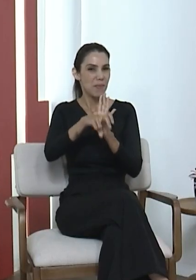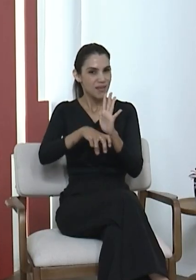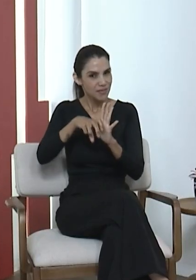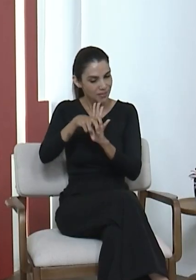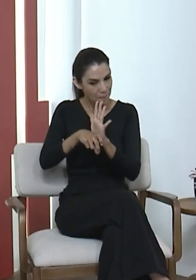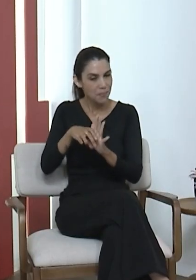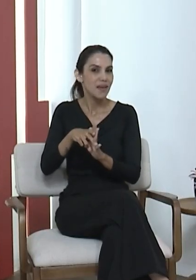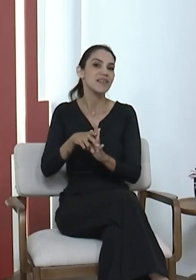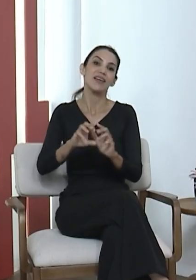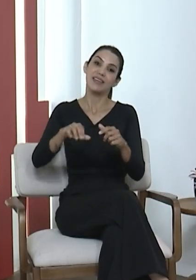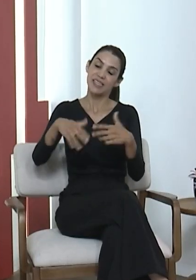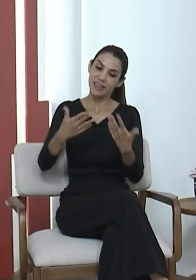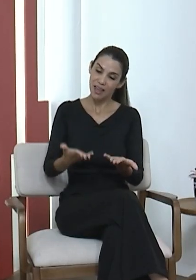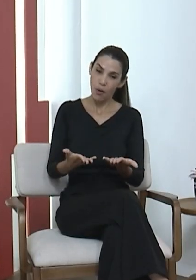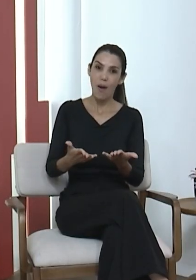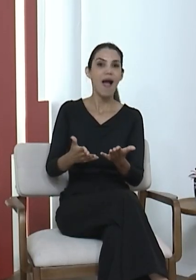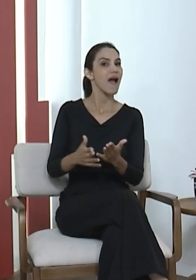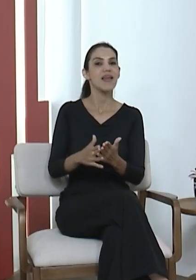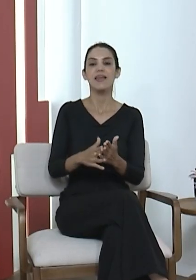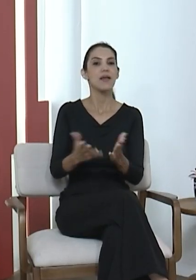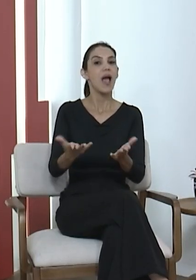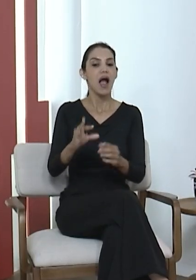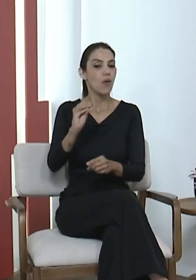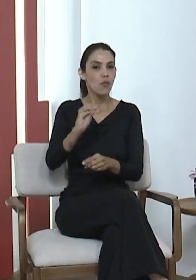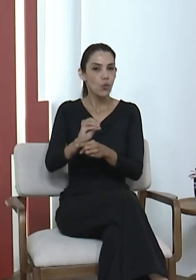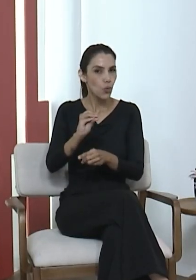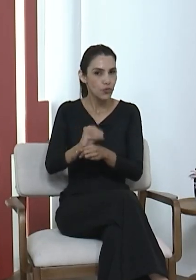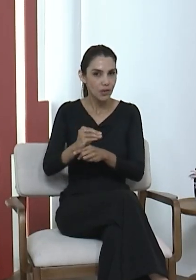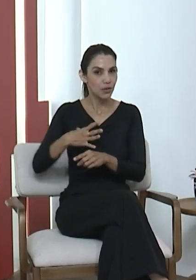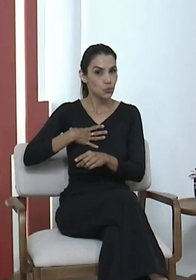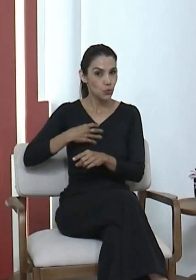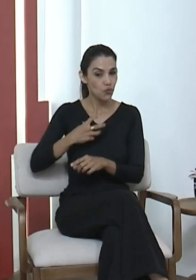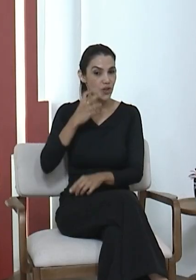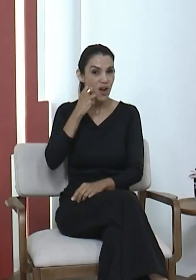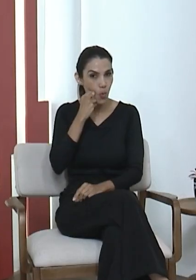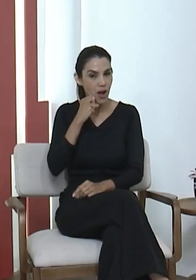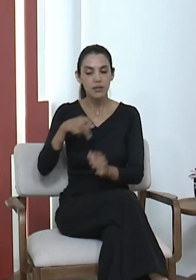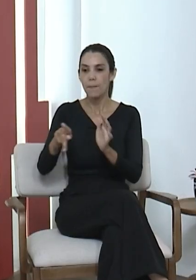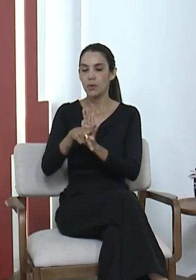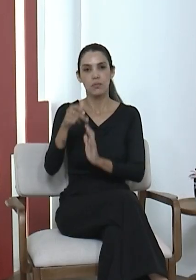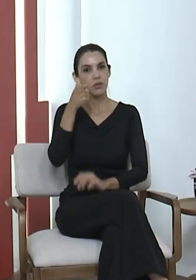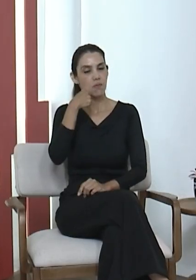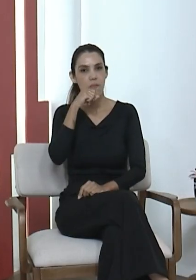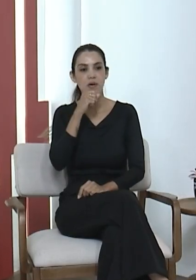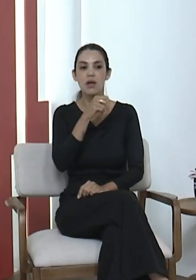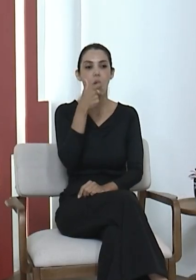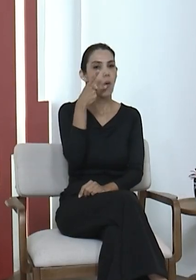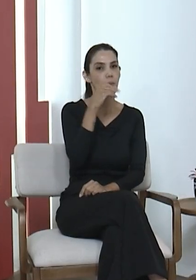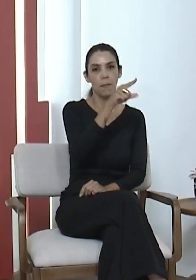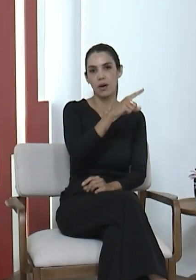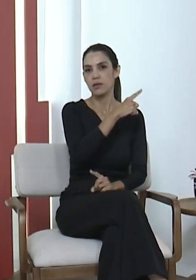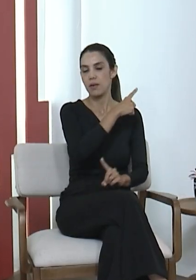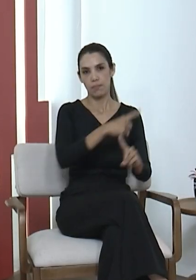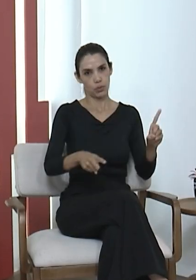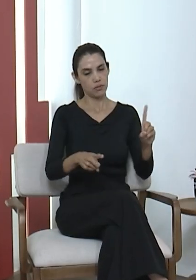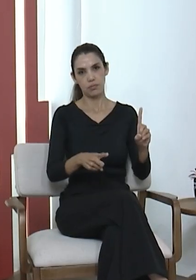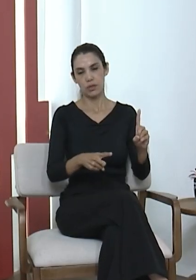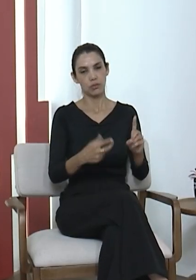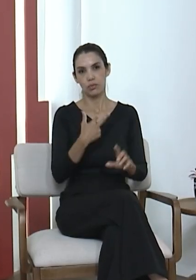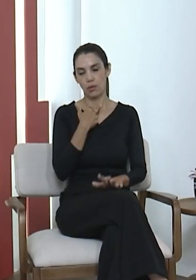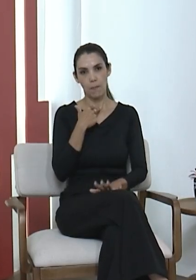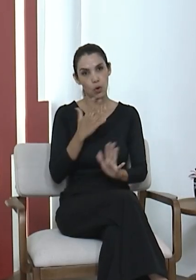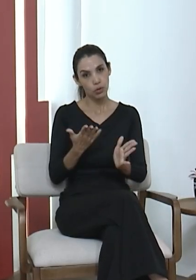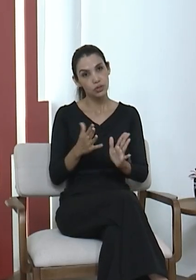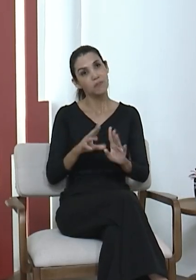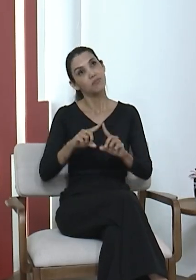não podem exercer o poder familiar, porque estão presos por uma prática de crime, porque estão com alguma condição de